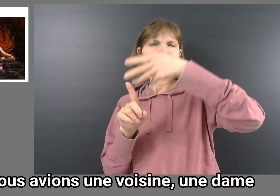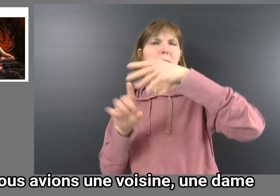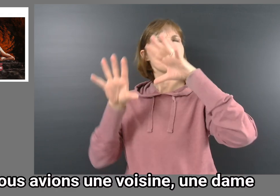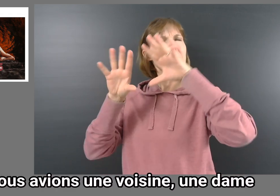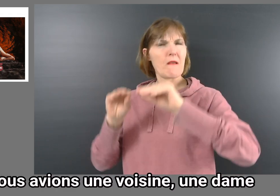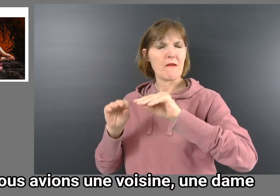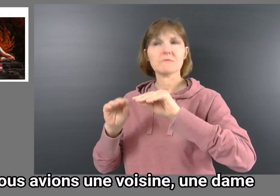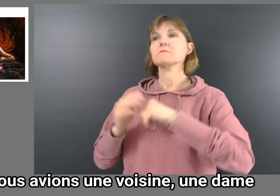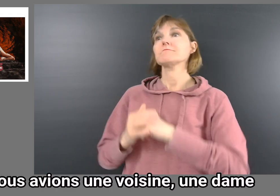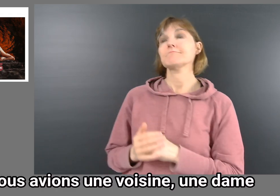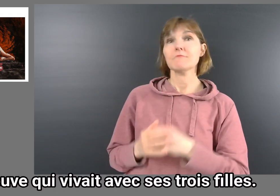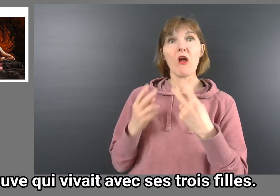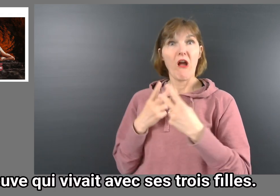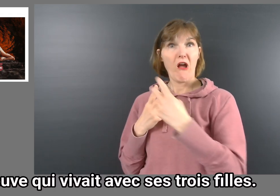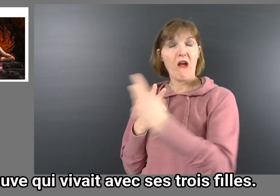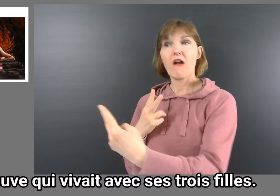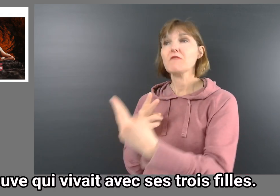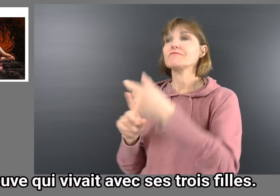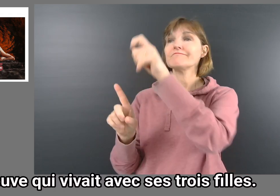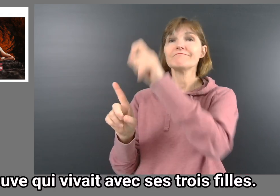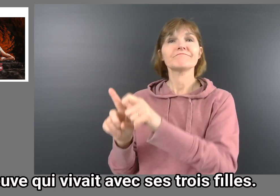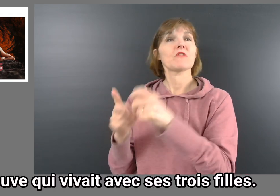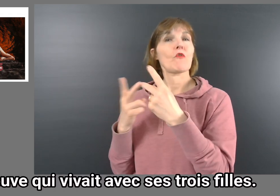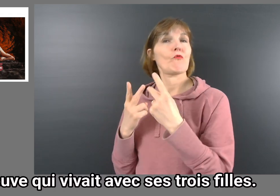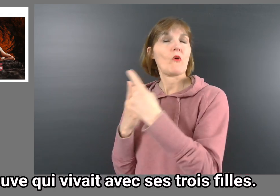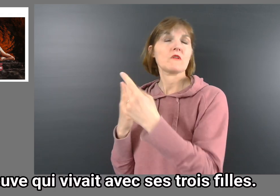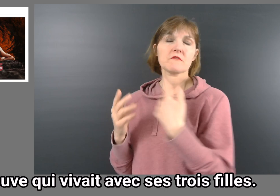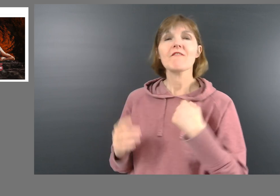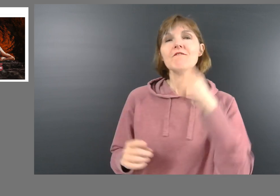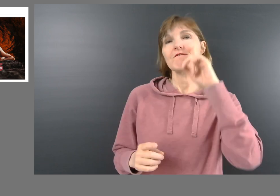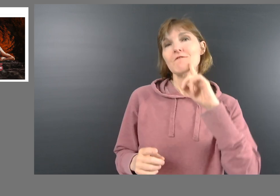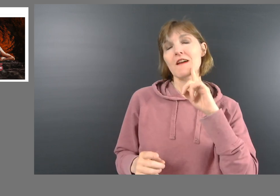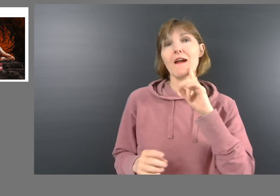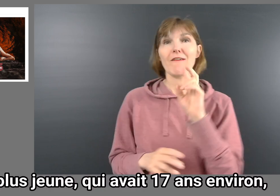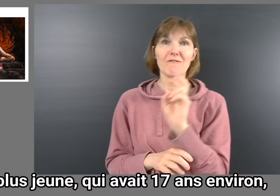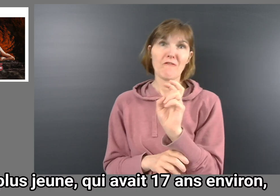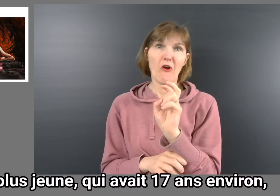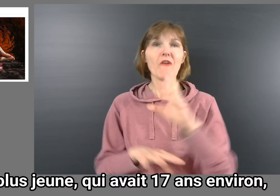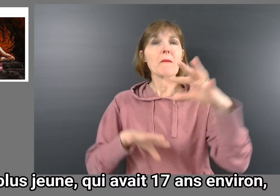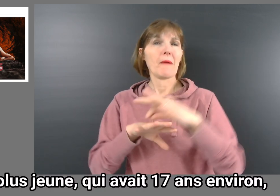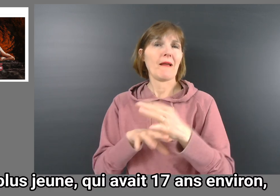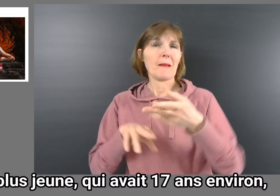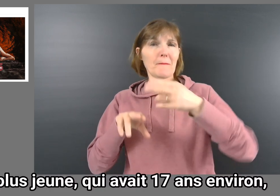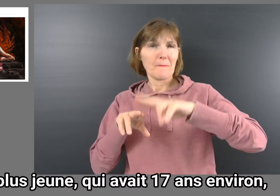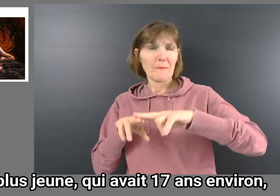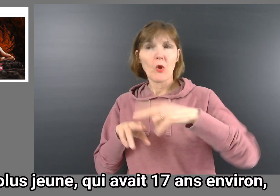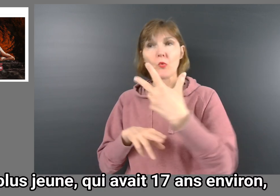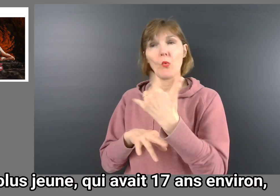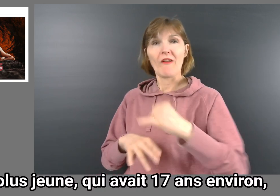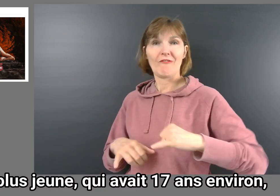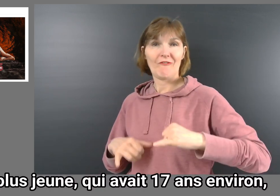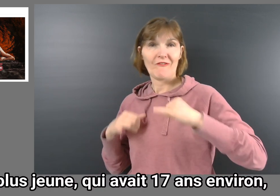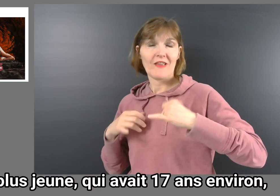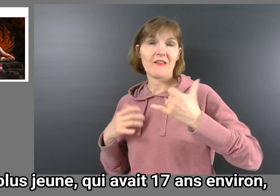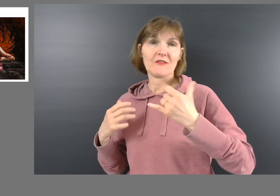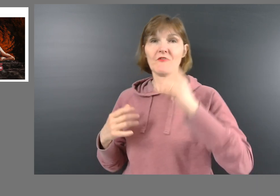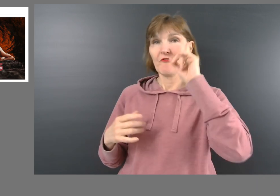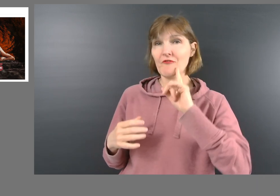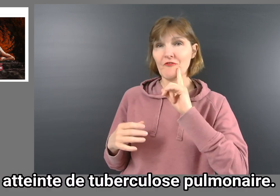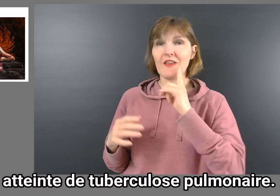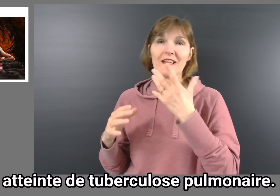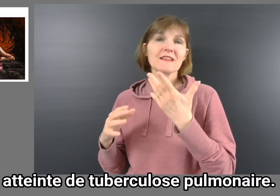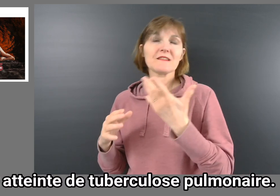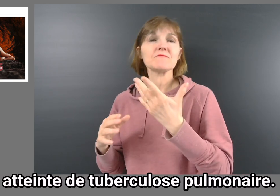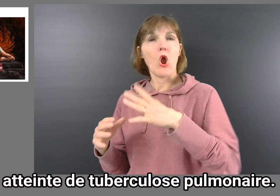voisine, une dame veuve qui vivait avec ses trois filles. La plus jeune, qui avait 17 ans environ,